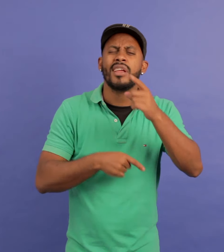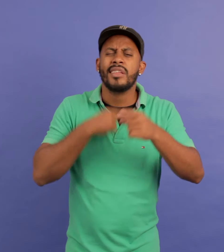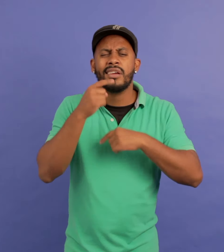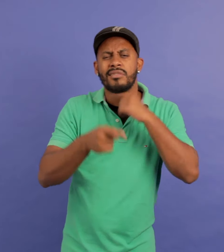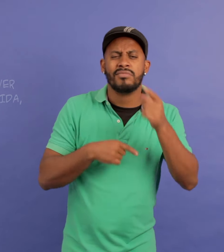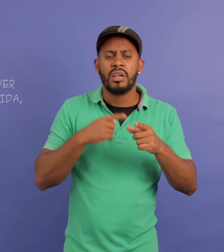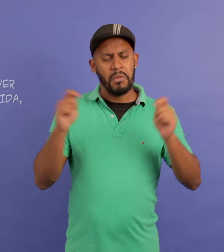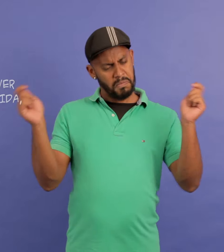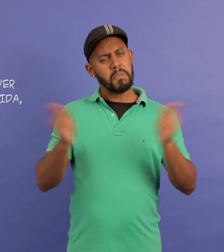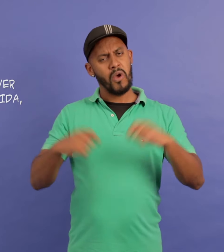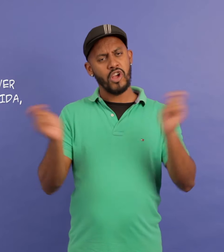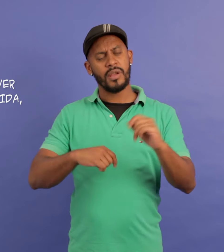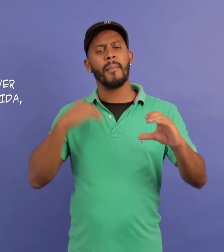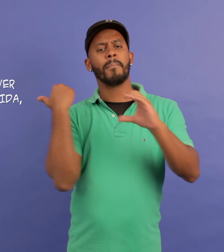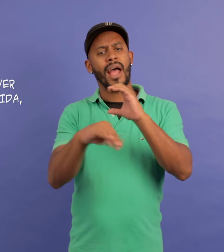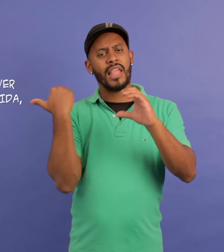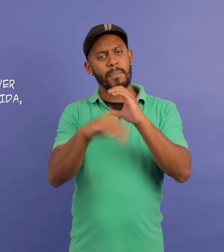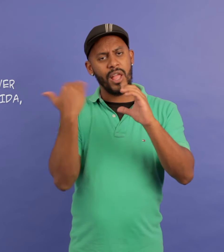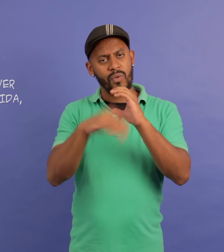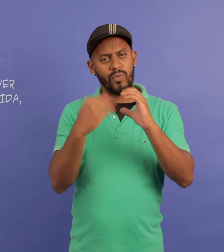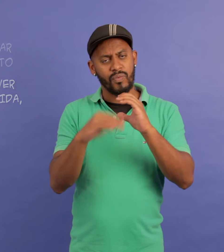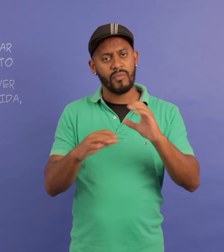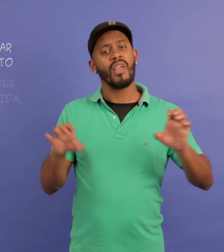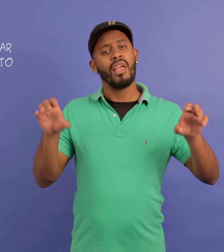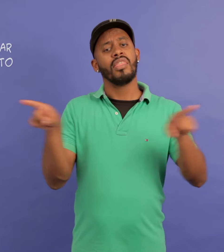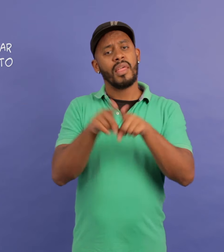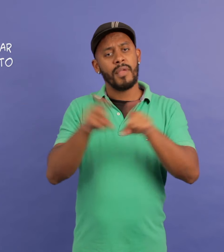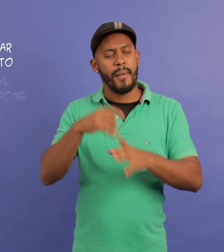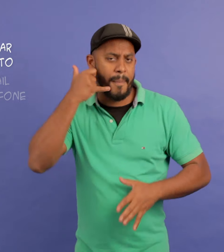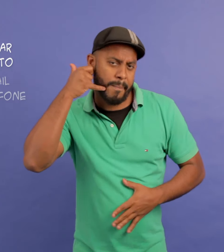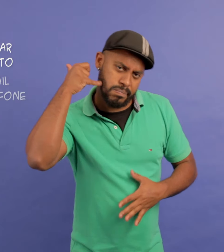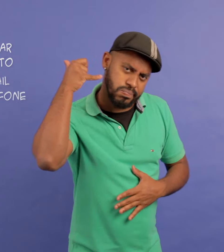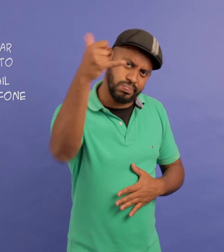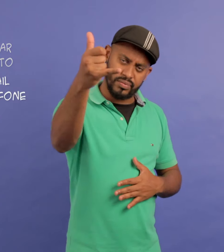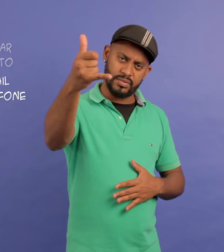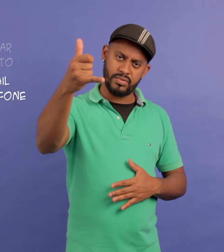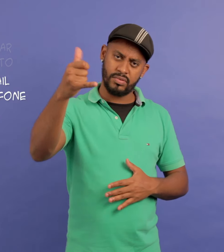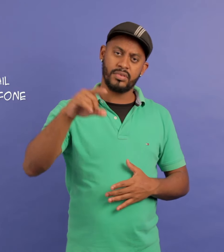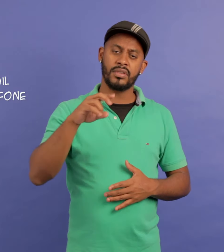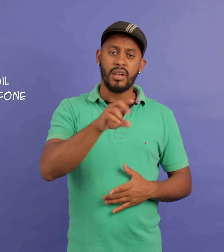Se você tiver alguma dúvida, pode entrar em contato pelo e-mail e pelo telefone.